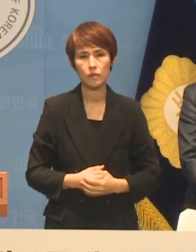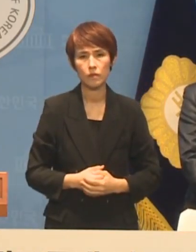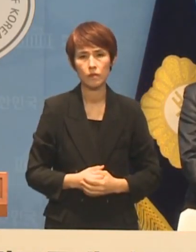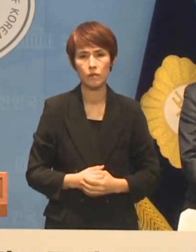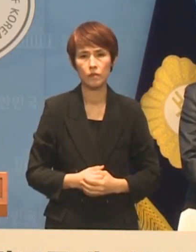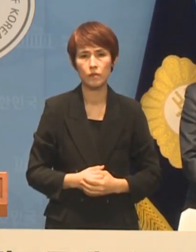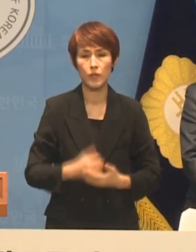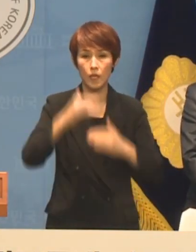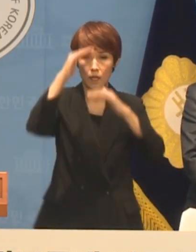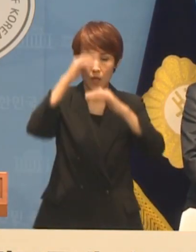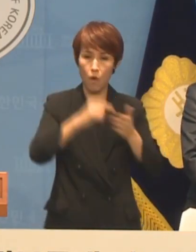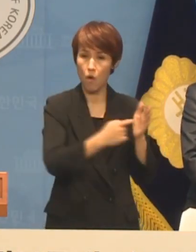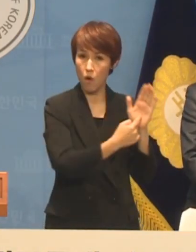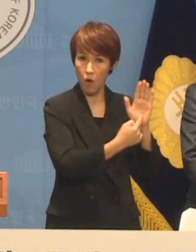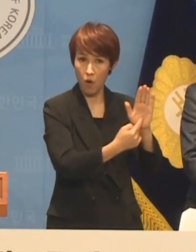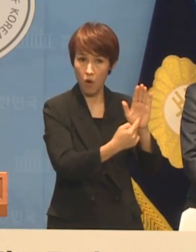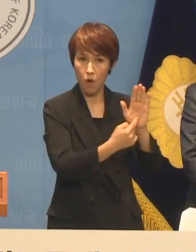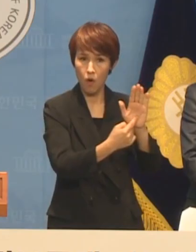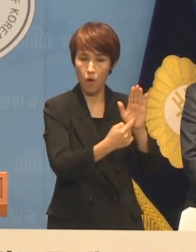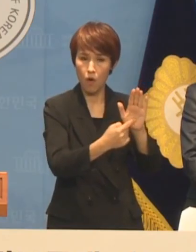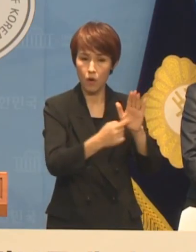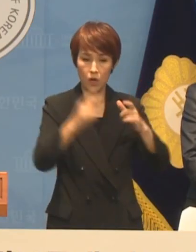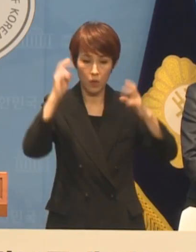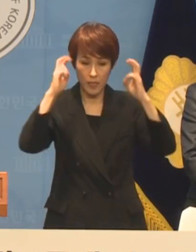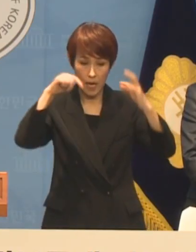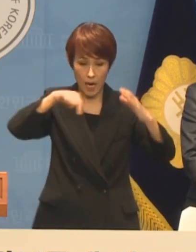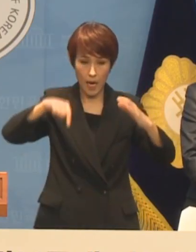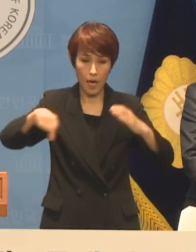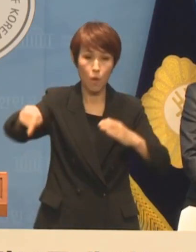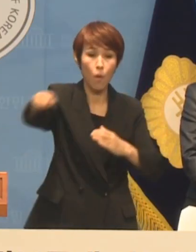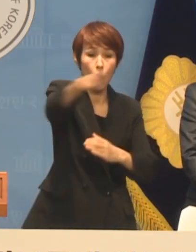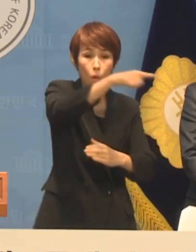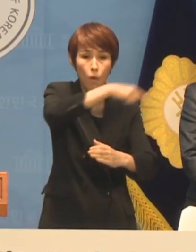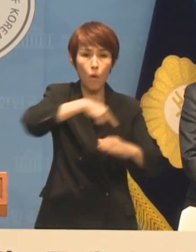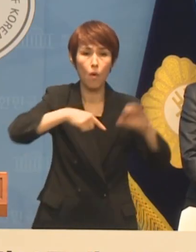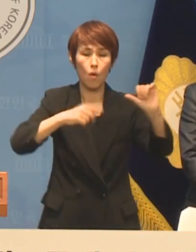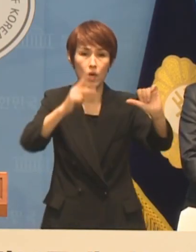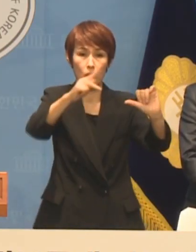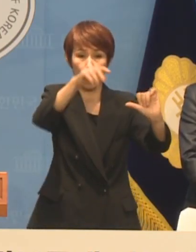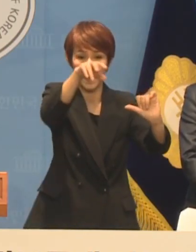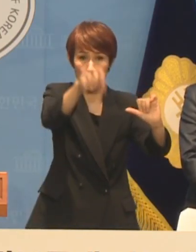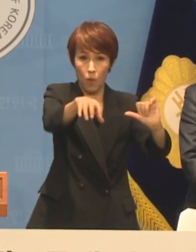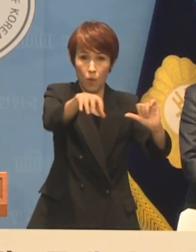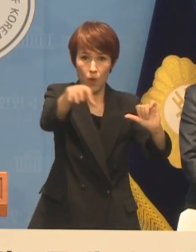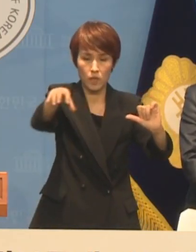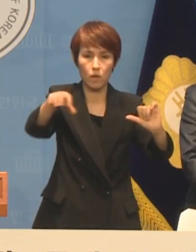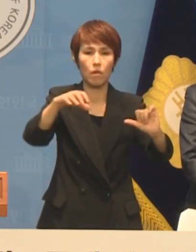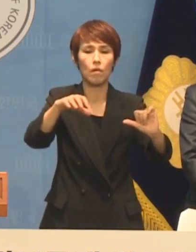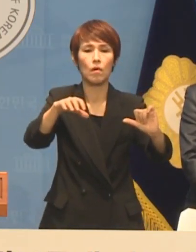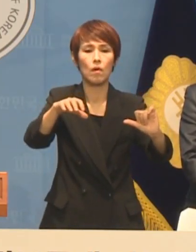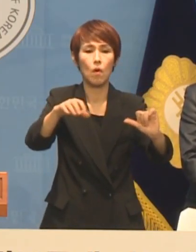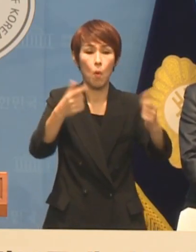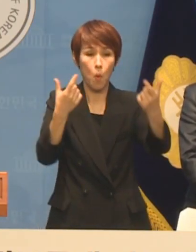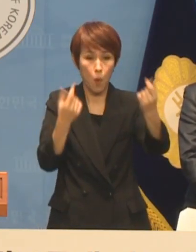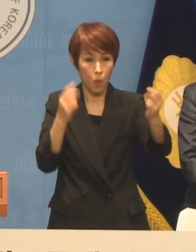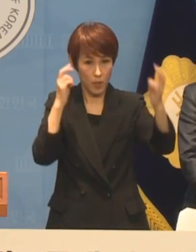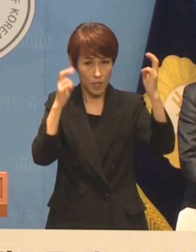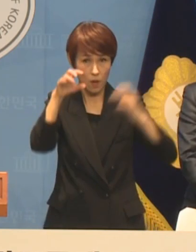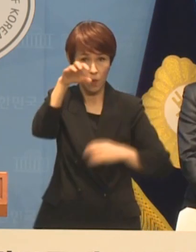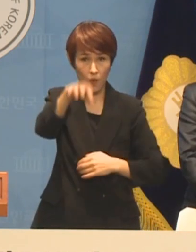배포를 통해서 반경 5km 이내의 동일한 업종에 비슷한 시설에서 안전관리 위반 사례가